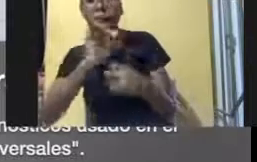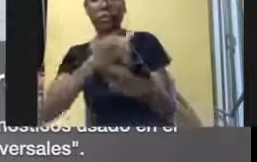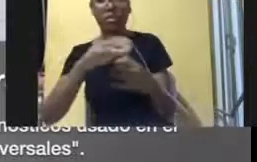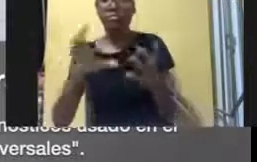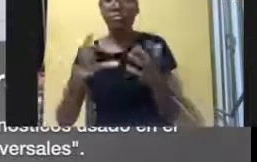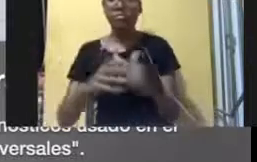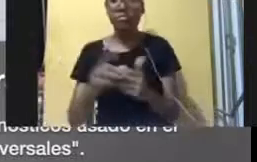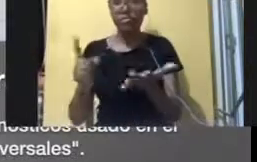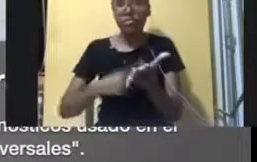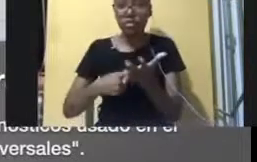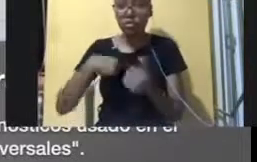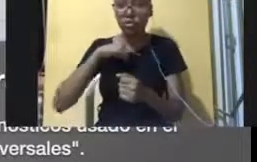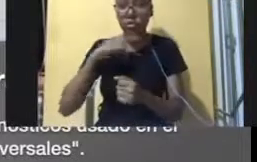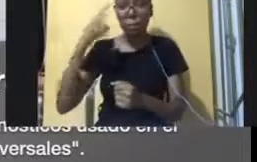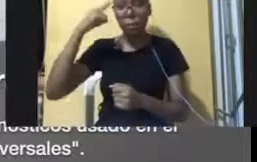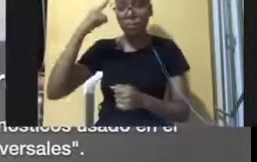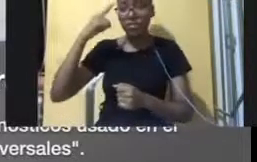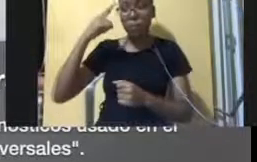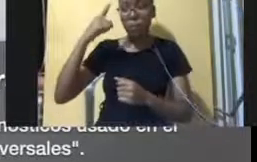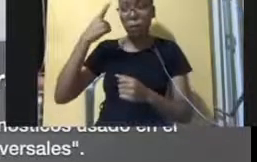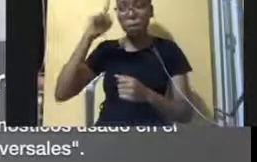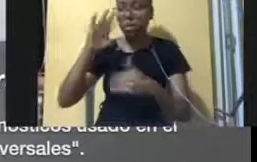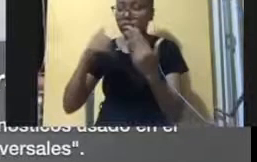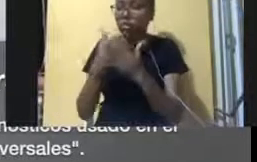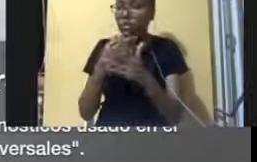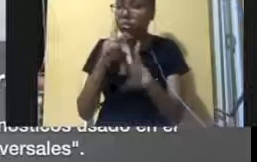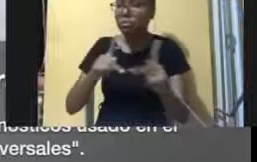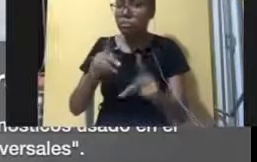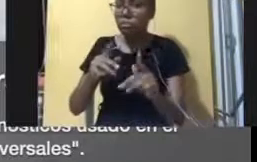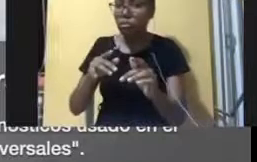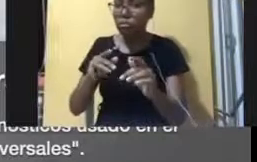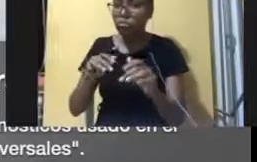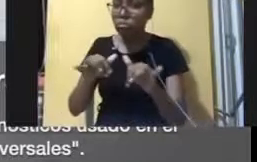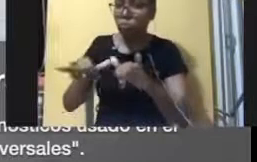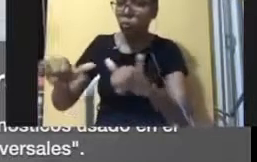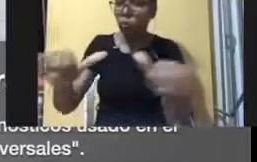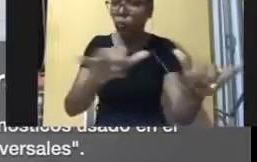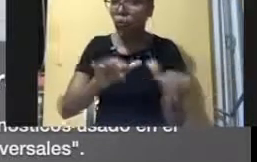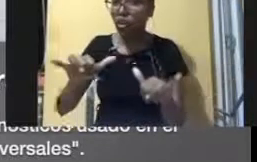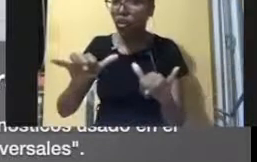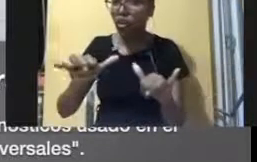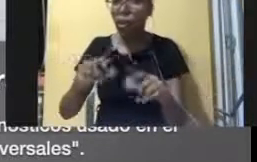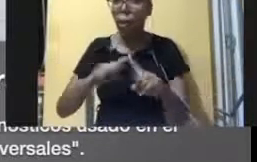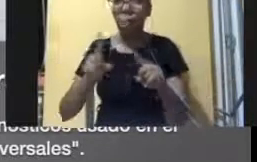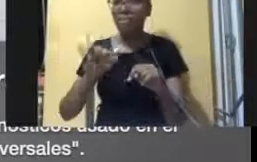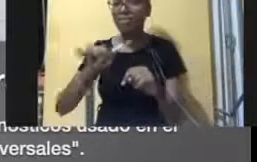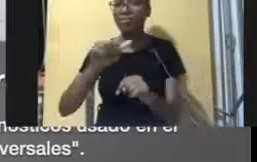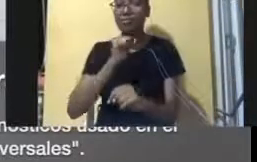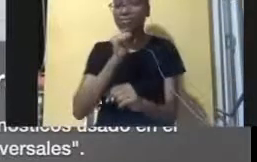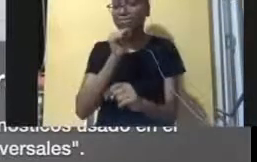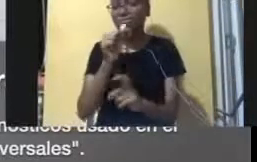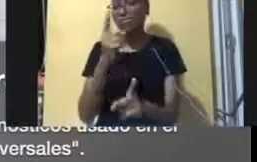que es igual para todo el mundo, pero realmente eso no es así. Eso es que en los últimos